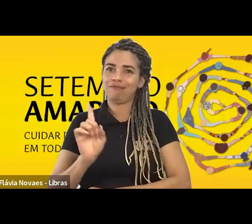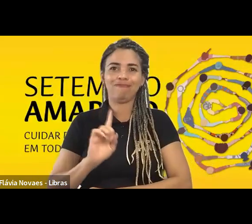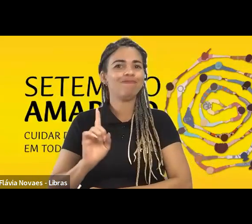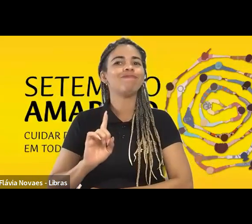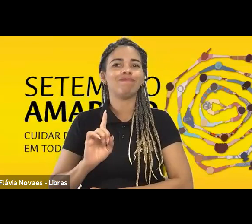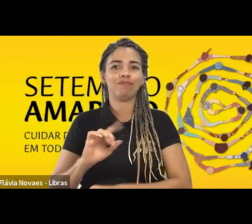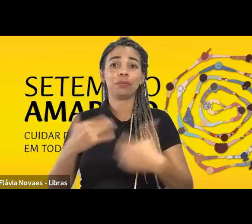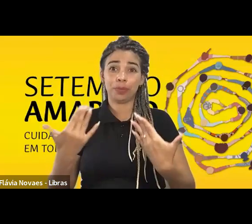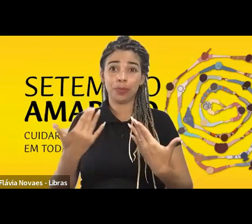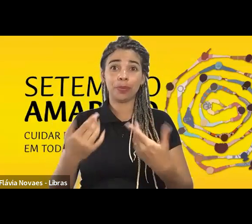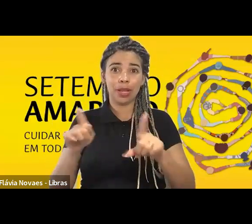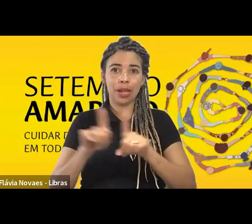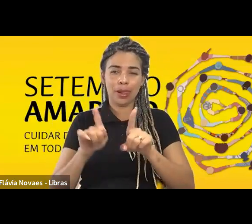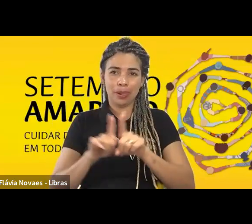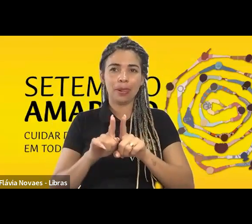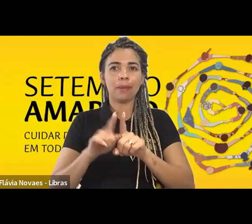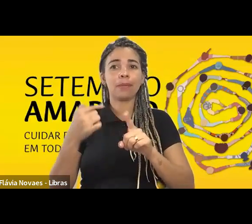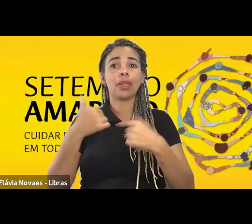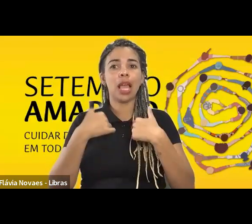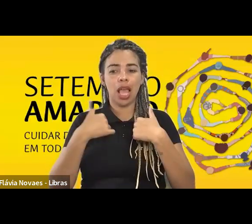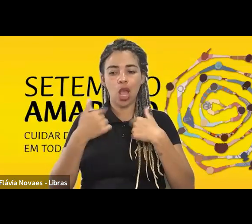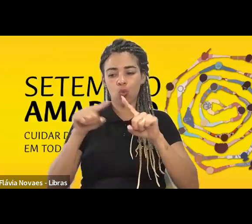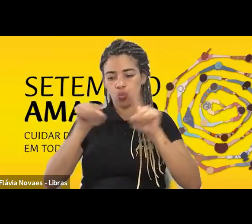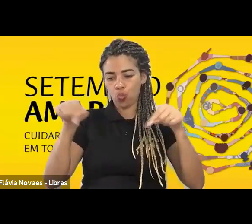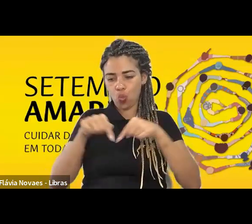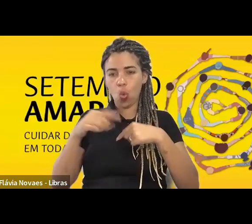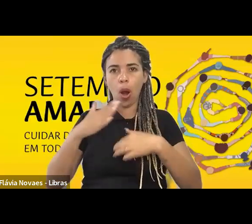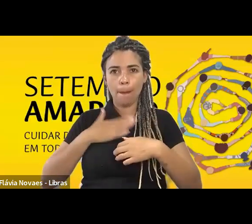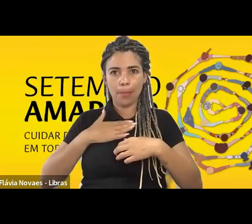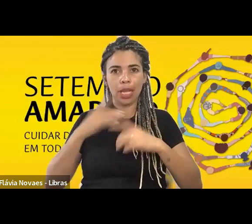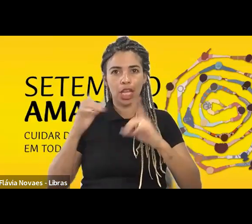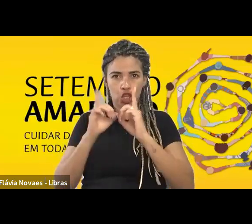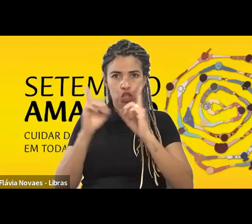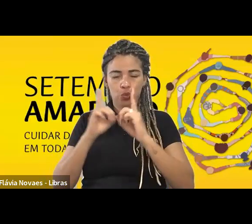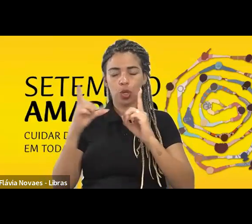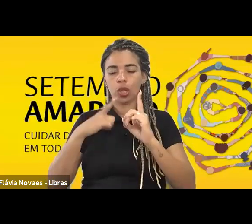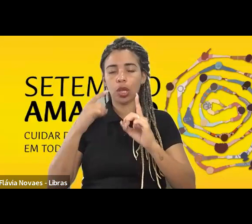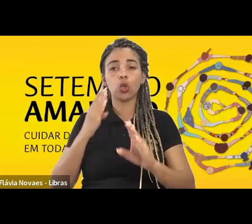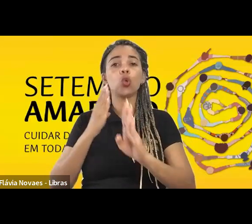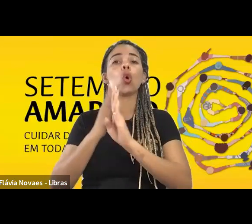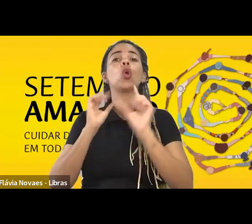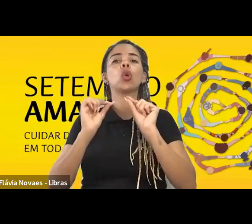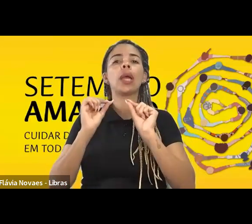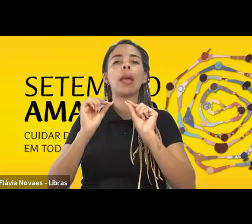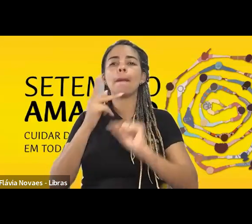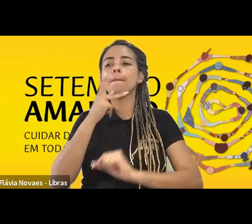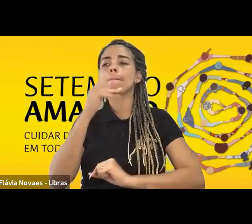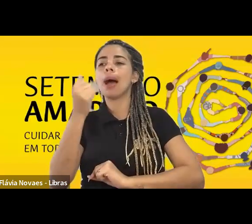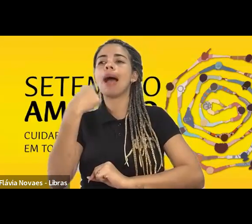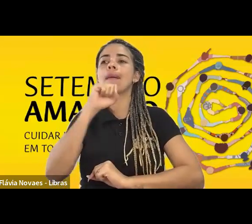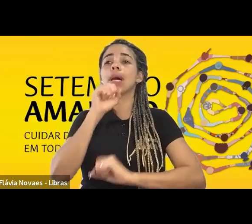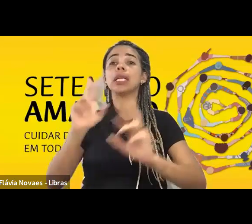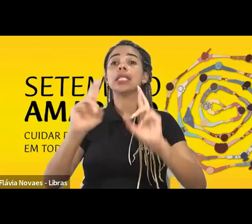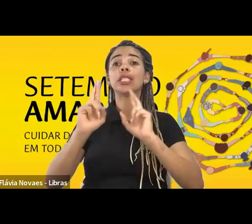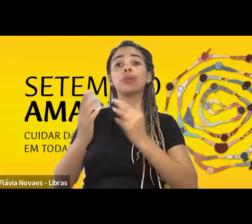na clínica, eventualmente, eu me deparo muito com isso, né, de que os pais esperam do adolescente, né, de